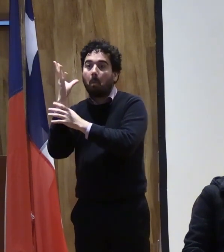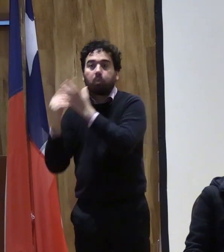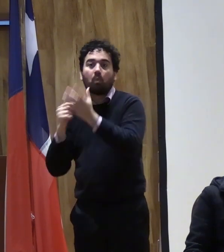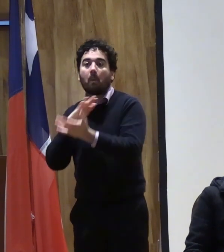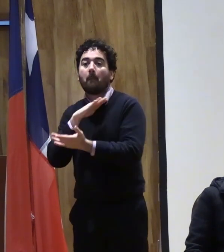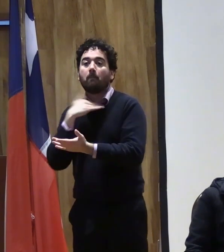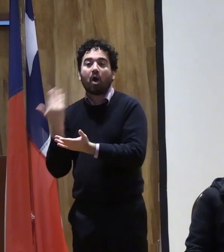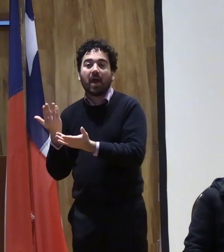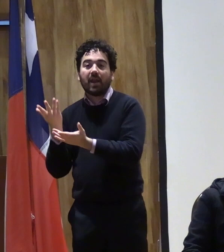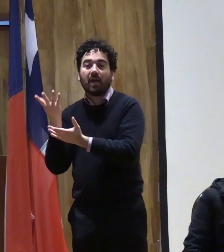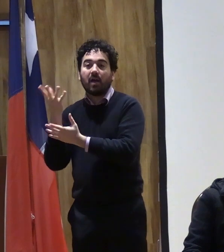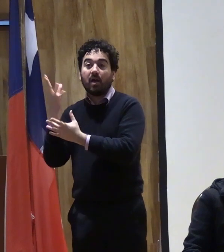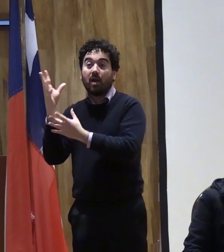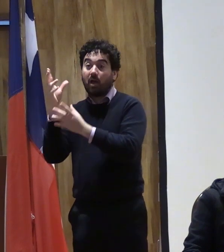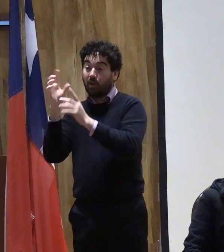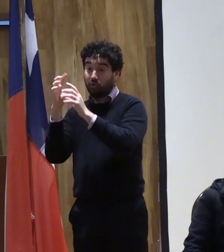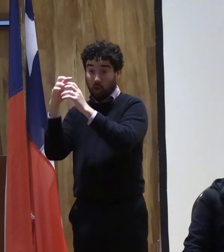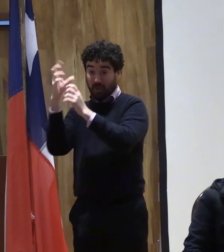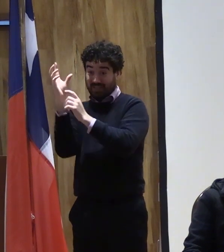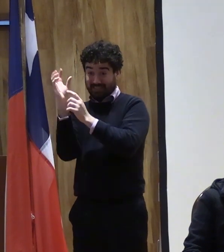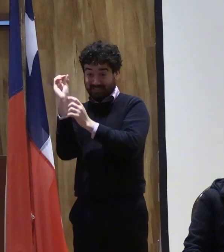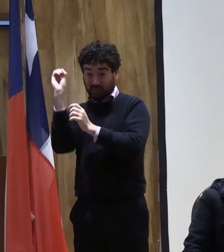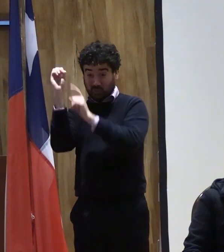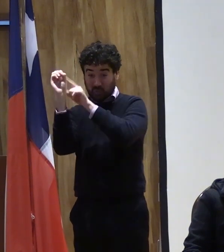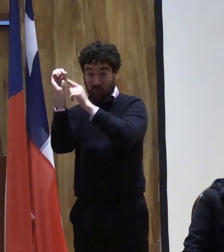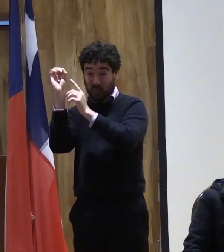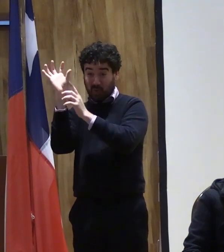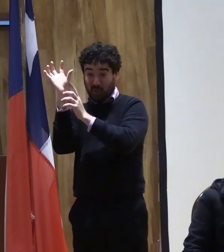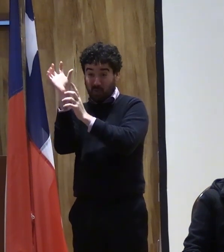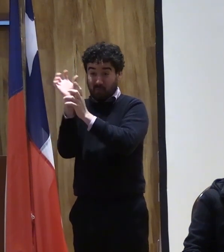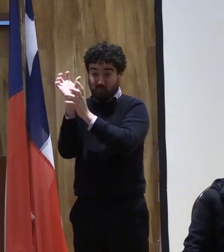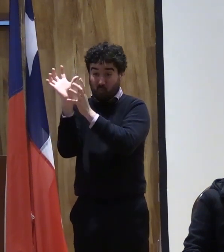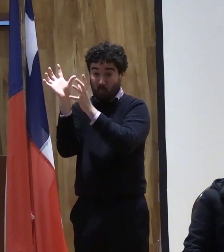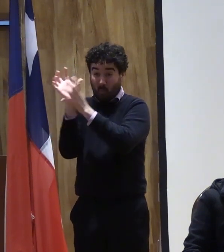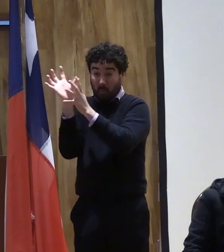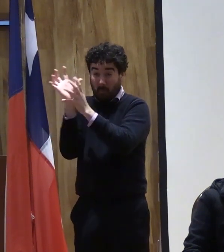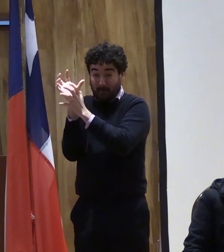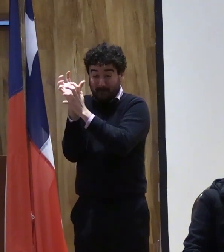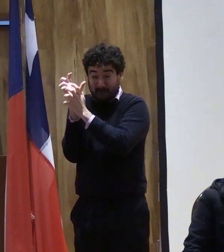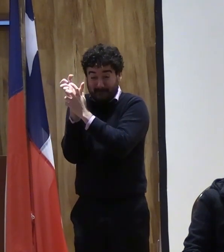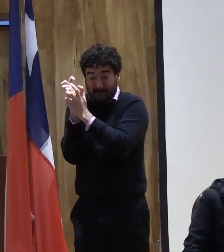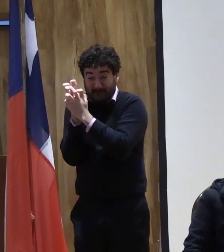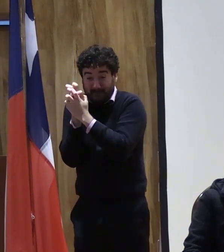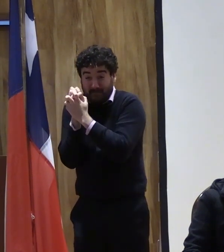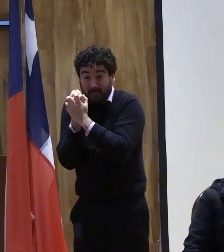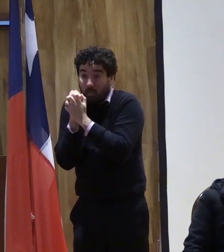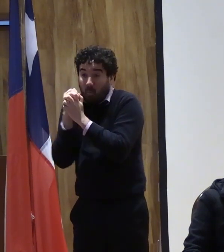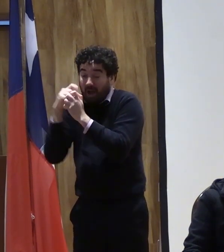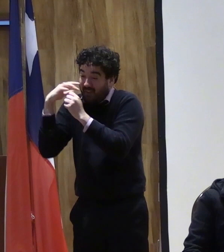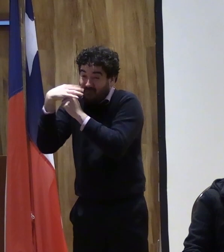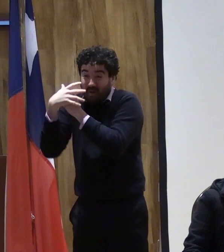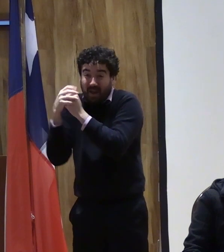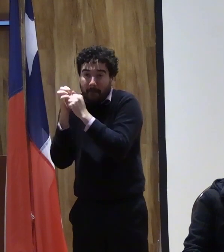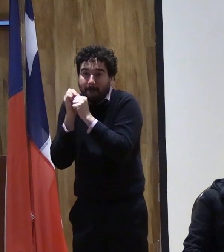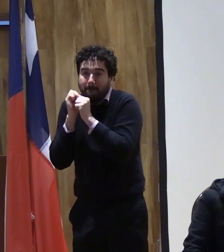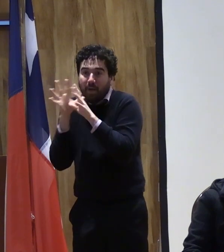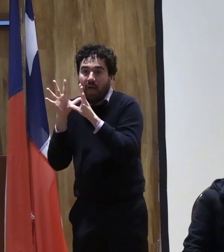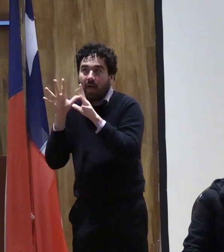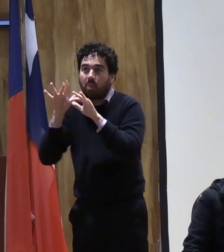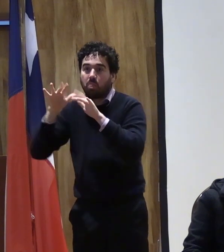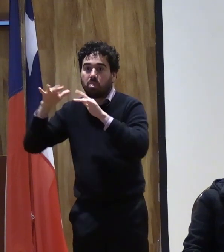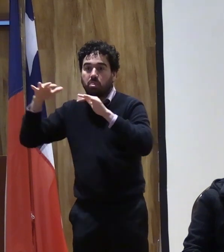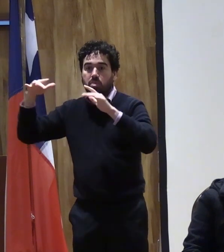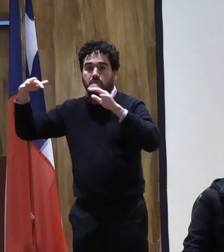contrae el núcleo y las cáscaras exteriores las lanza al espacio. a veces lentamente en una